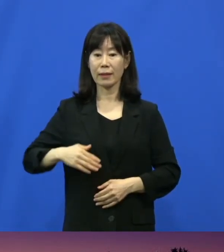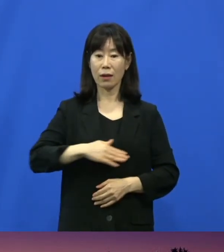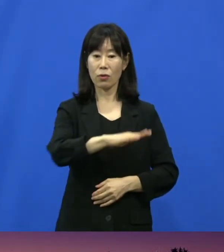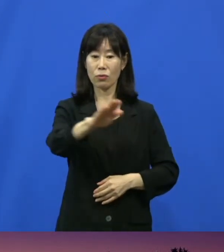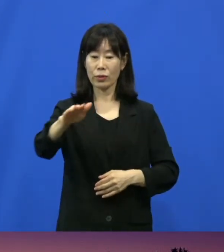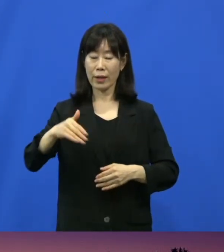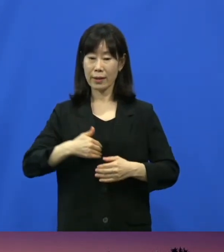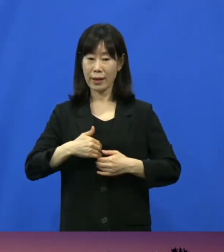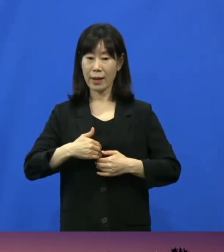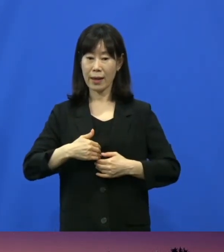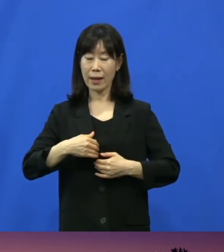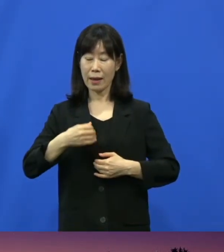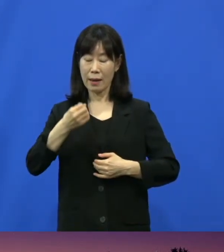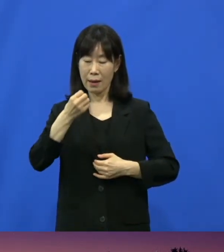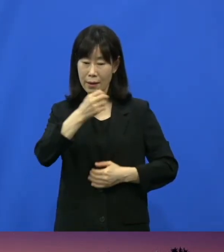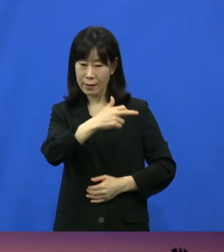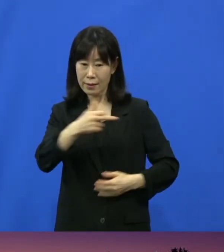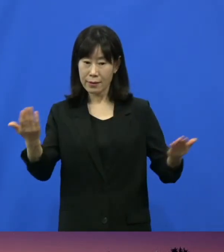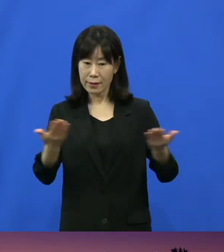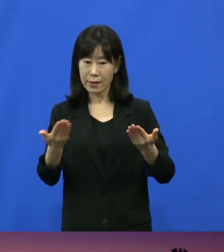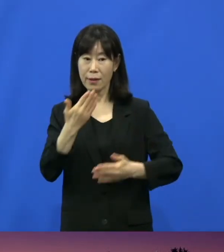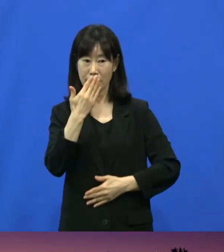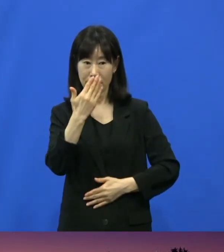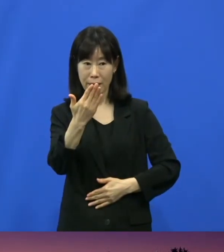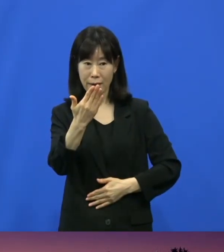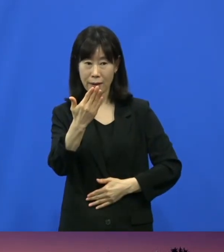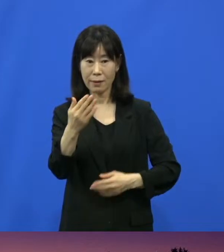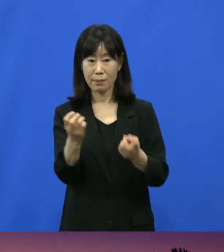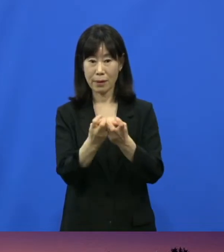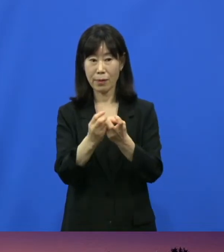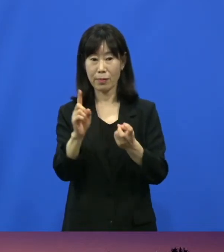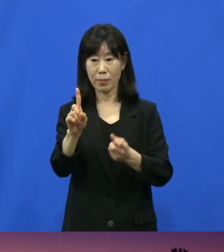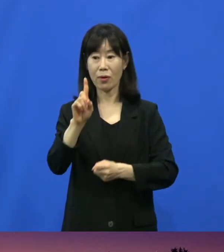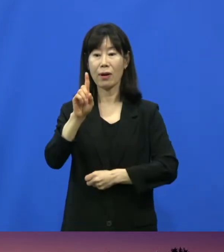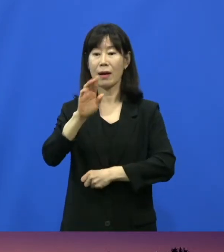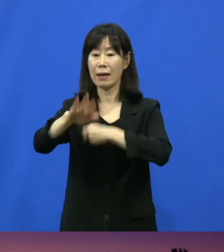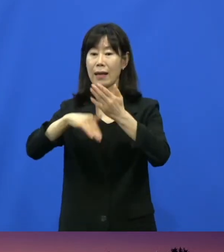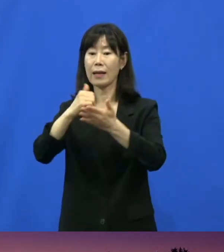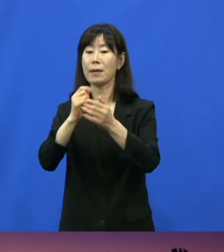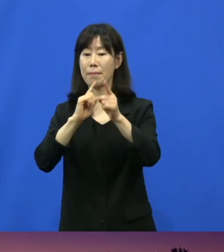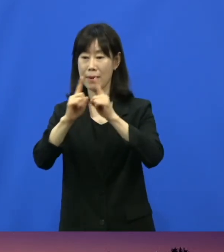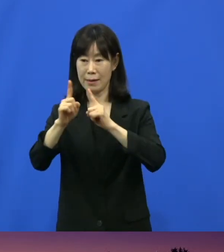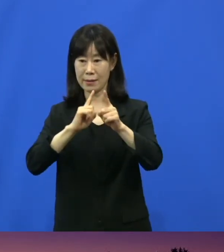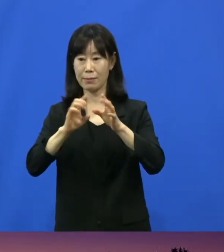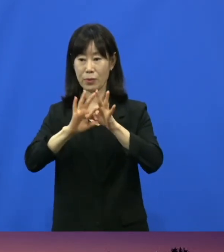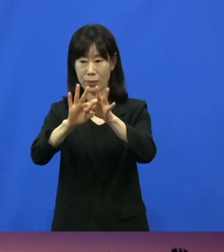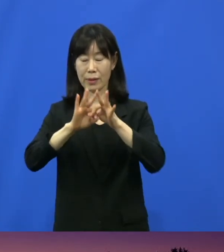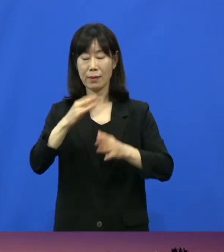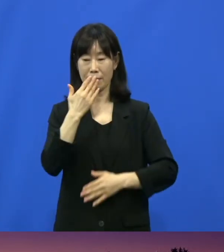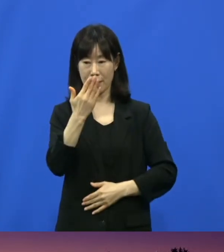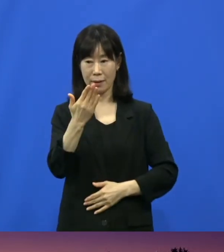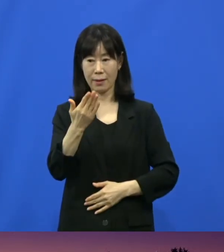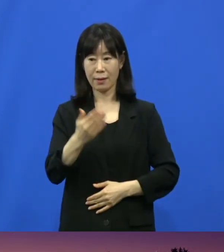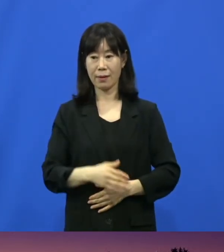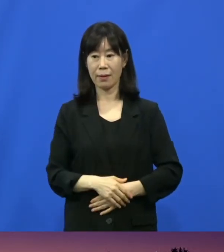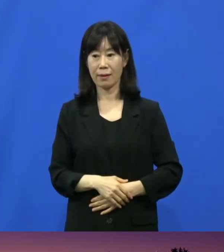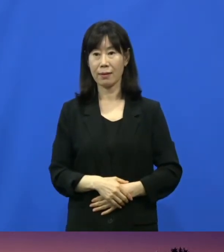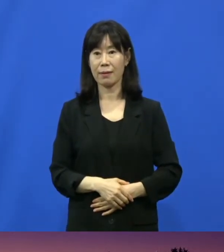일어나는 것입니다. 말씀이 살아있어요. 여러분 말씀을 듣기 전과 이유는 전혀 다른 거예요. 여러분